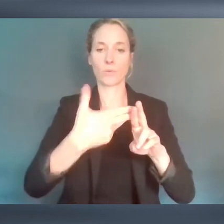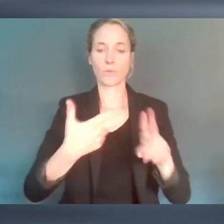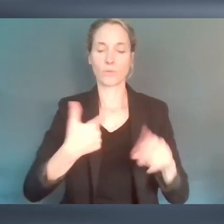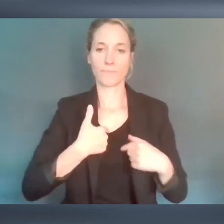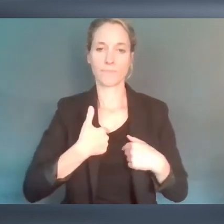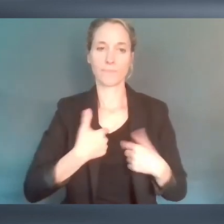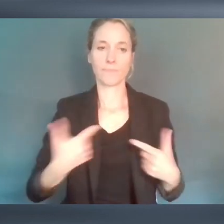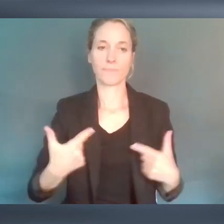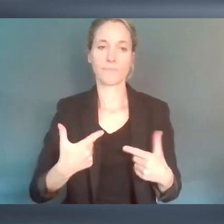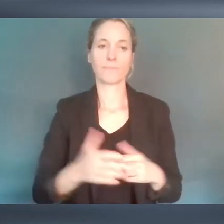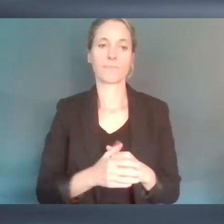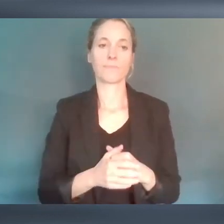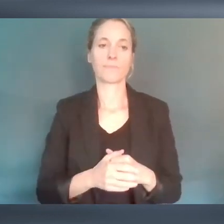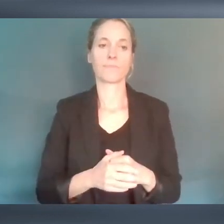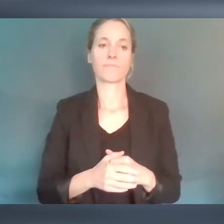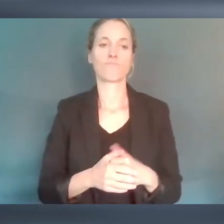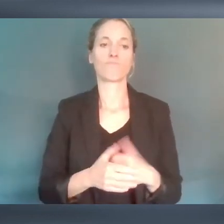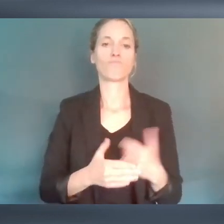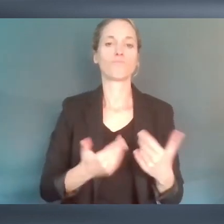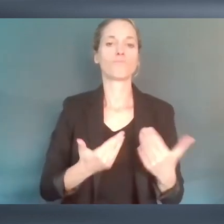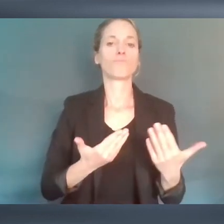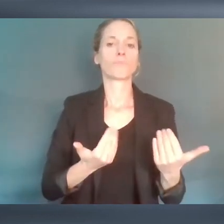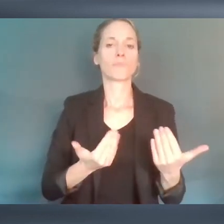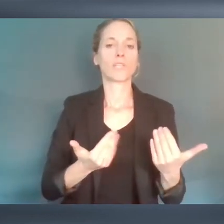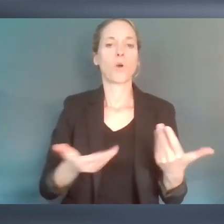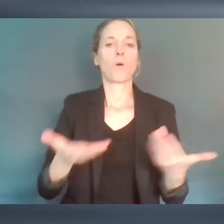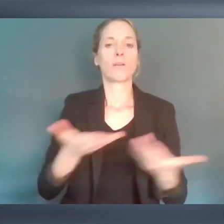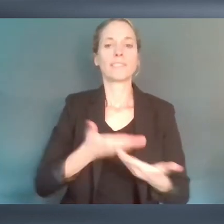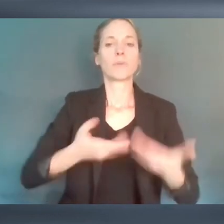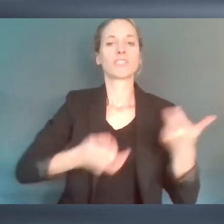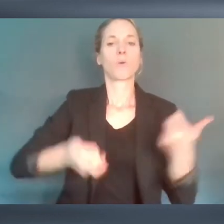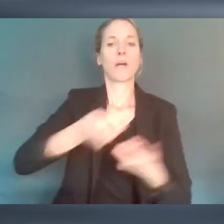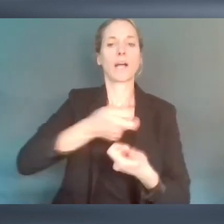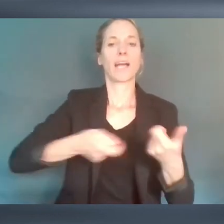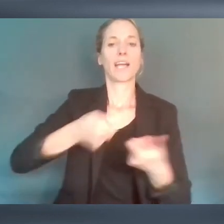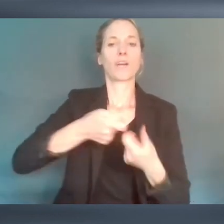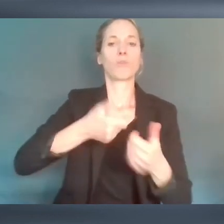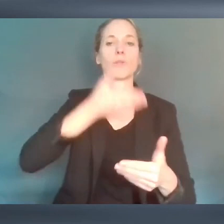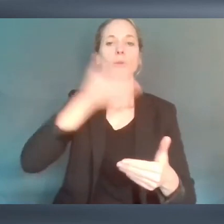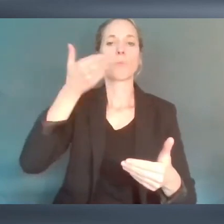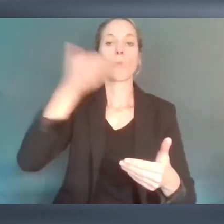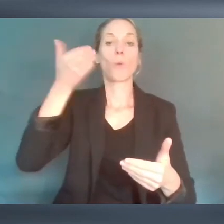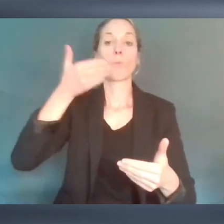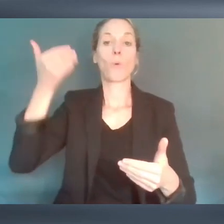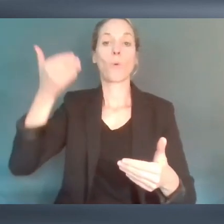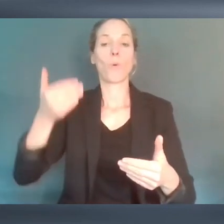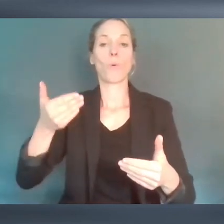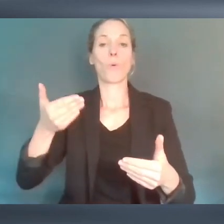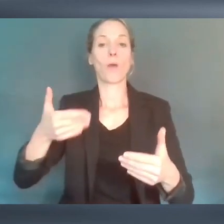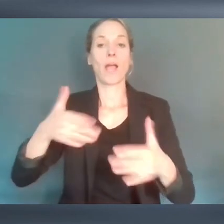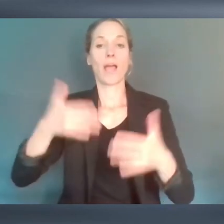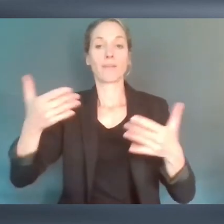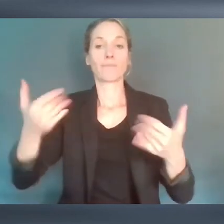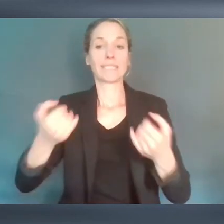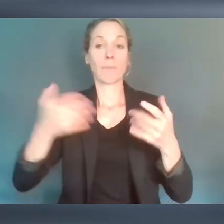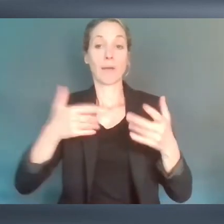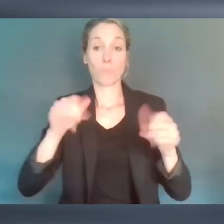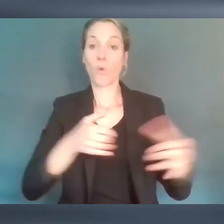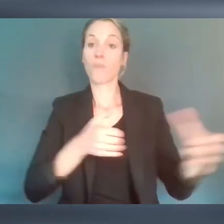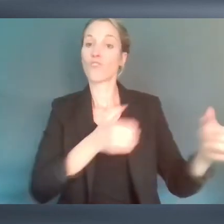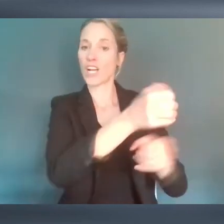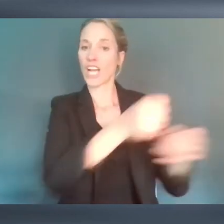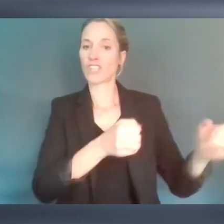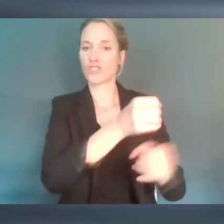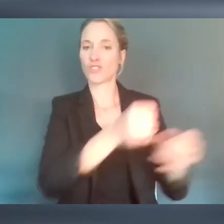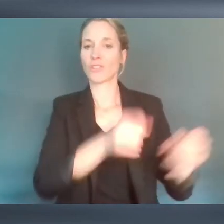va attendre le plein emploi, puis finalement, on va engager des personnes qui seront, par exemple, handicapées.